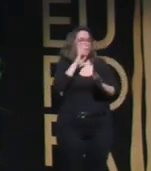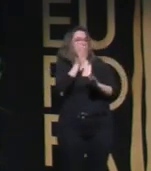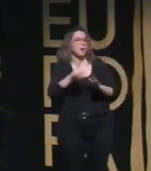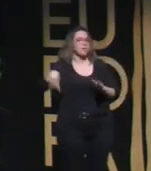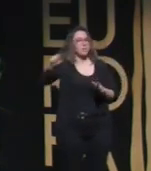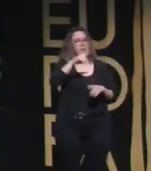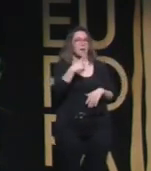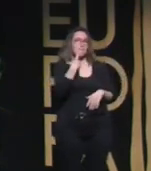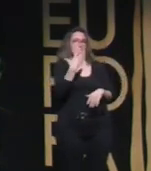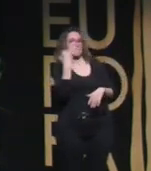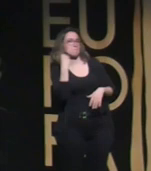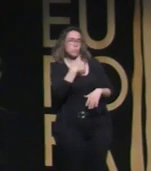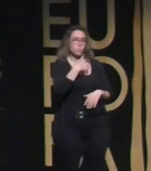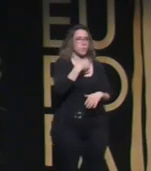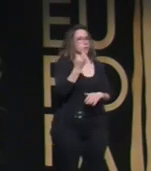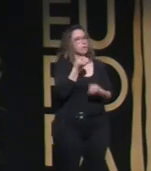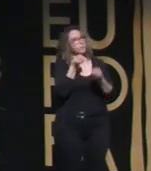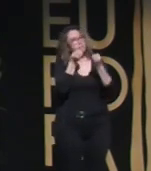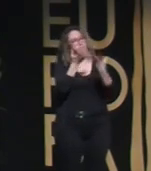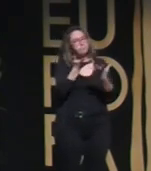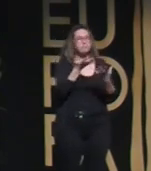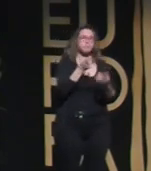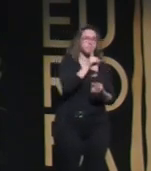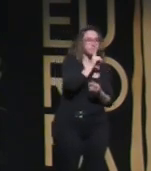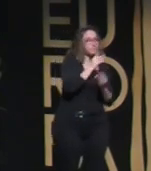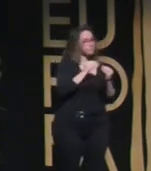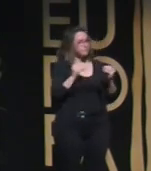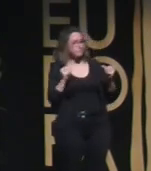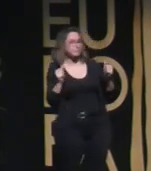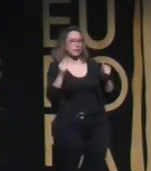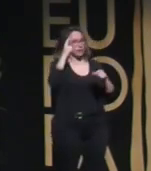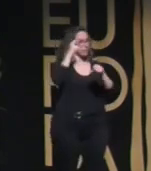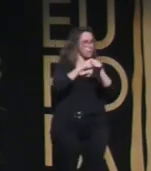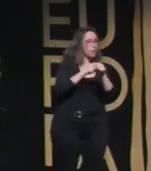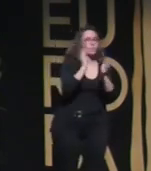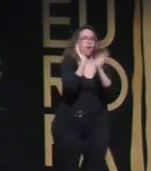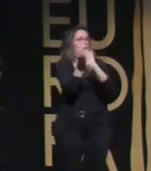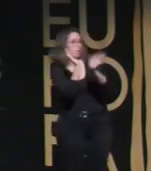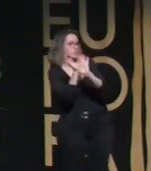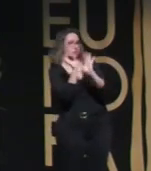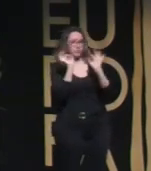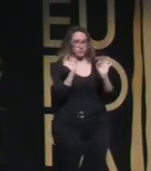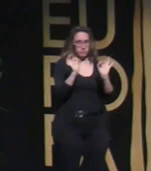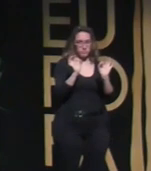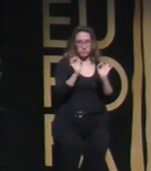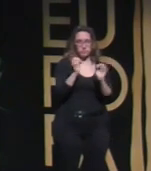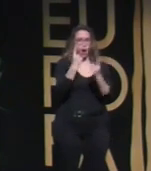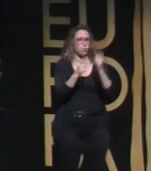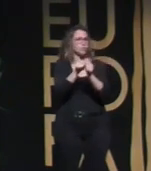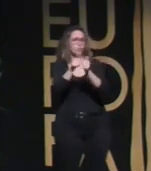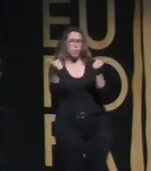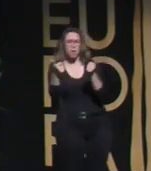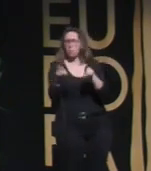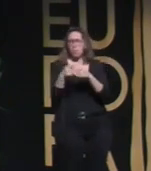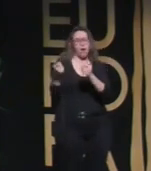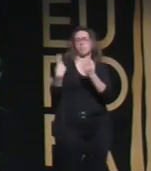normal, ¿no? Sino que tenemos que ser una familia, terapeutas, coaching, tenemos que ser los padres, las madres, un poco de todo, ¿no? Nos divorciamos y nos tenemos que llevar genial, va, nos